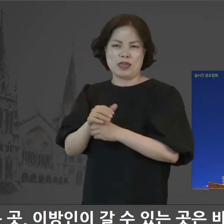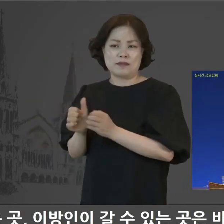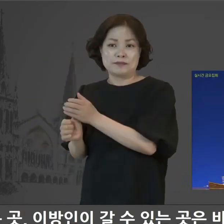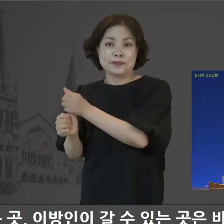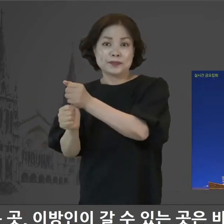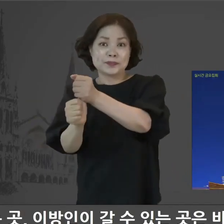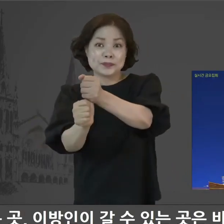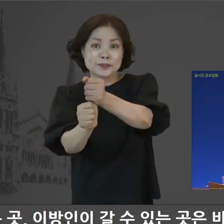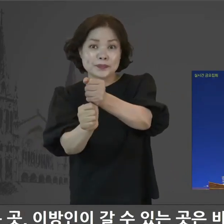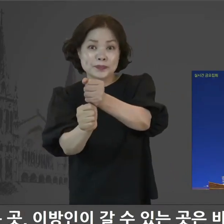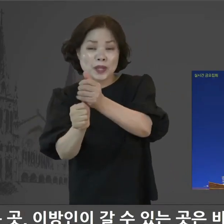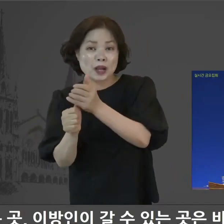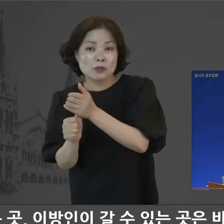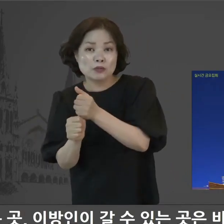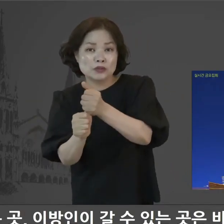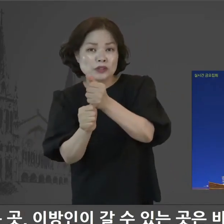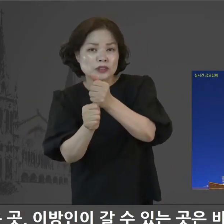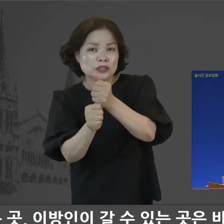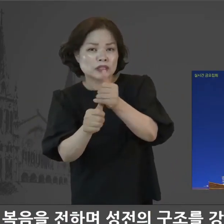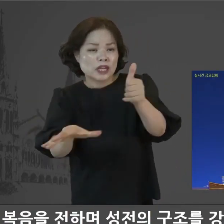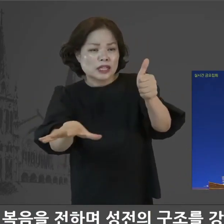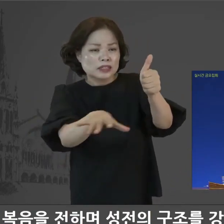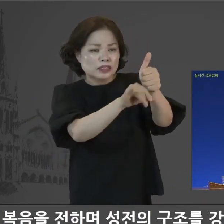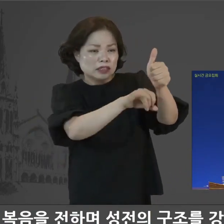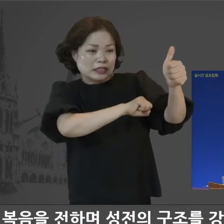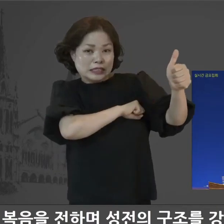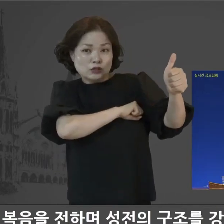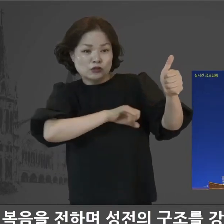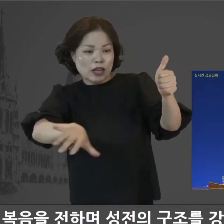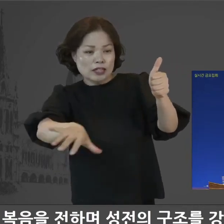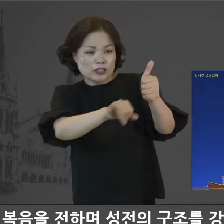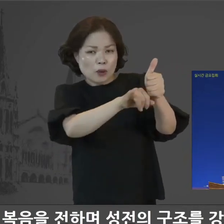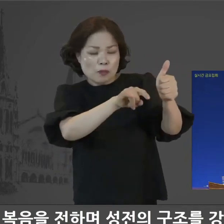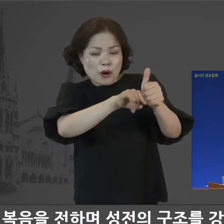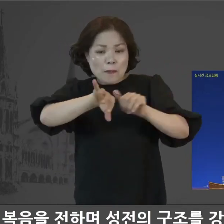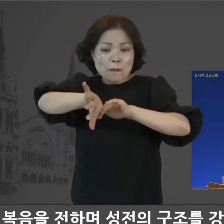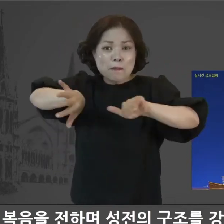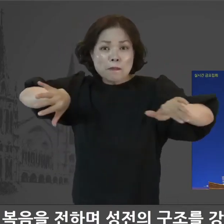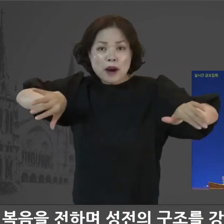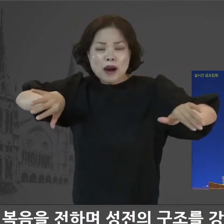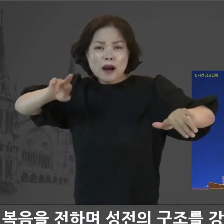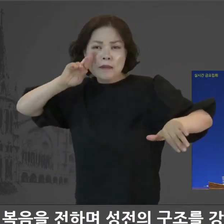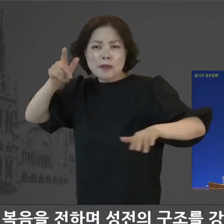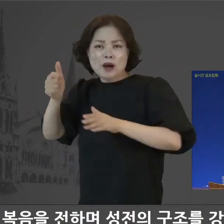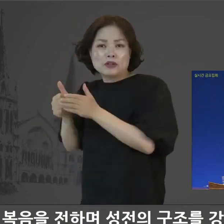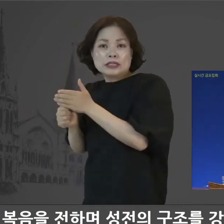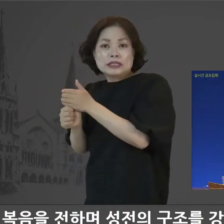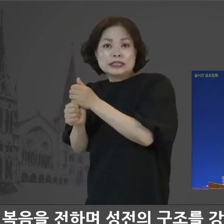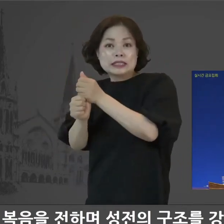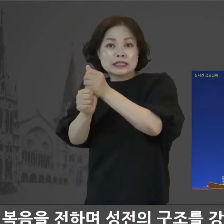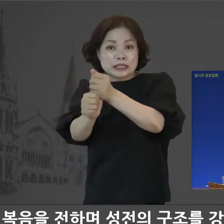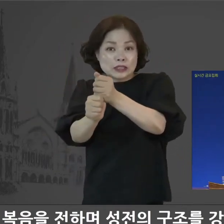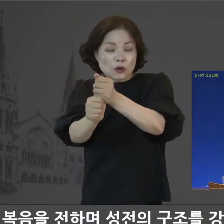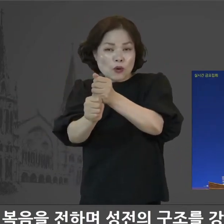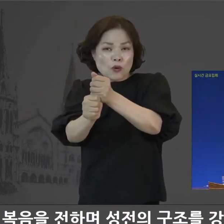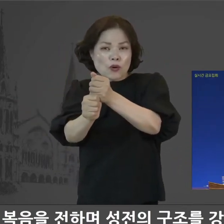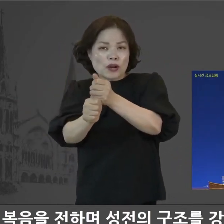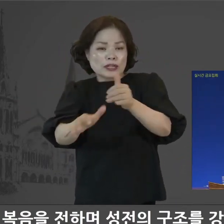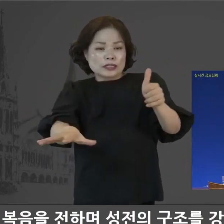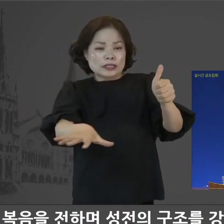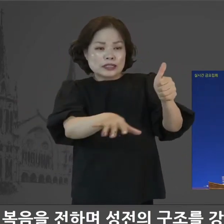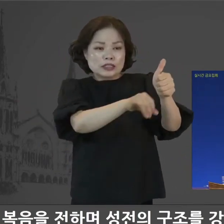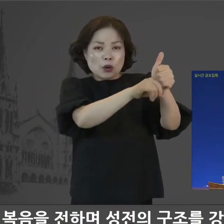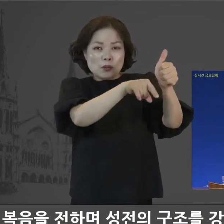붙들렸죠. 붙들리다 보니까 천부장이 개입을 했습니다. 이제 천부장이 바울을 끌고 천부장이